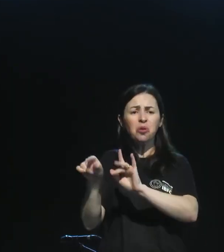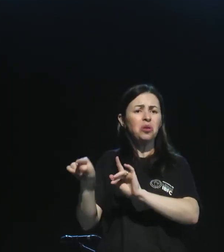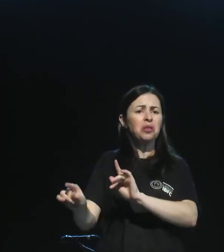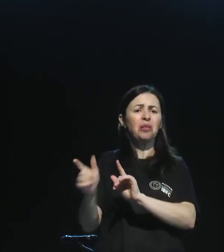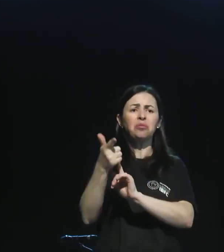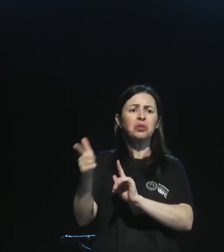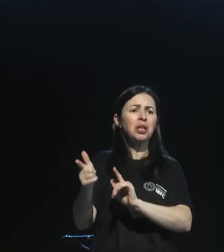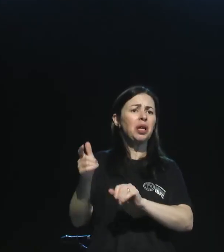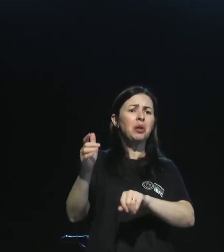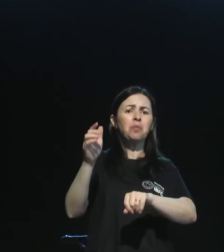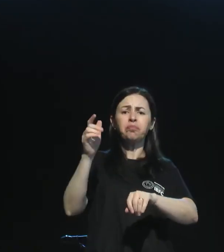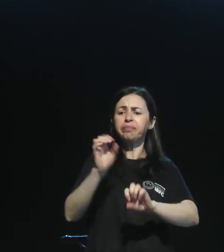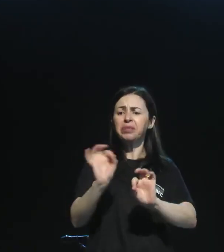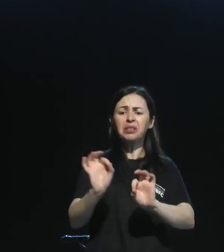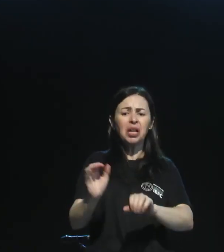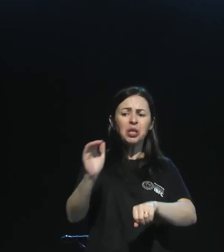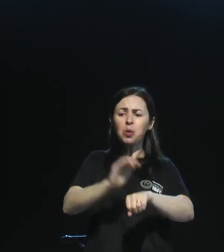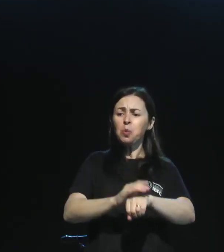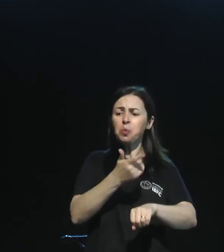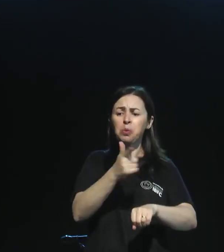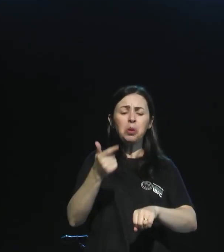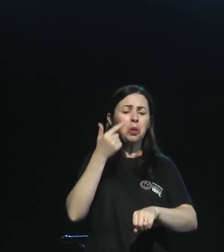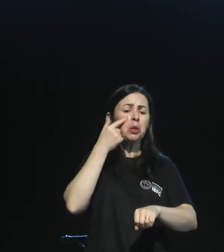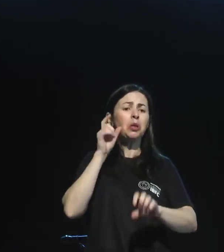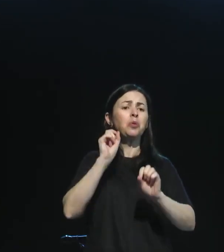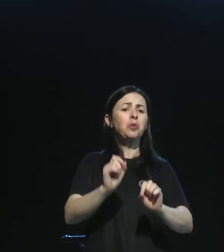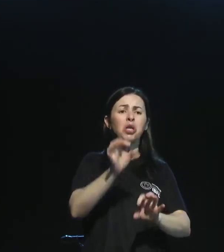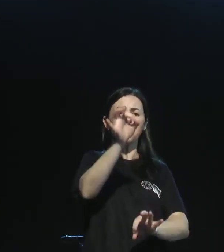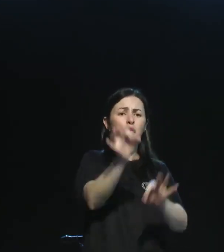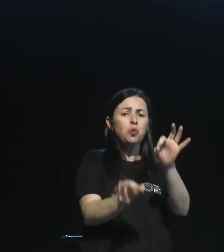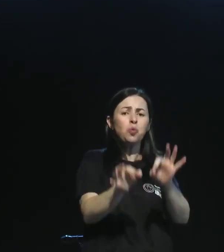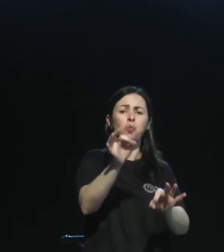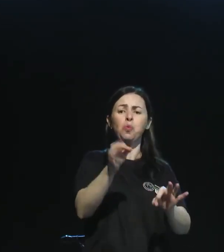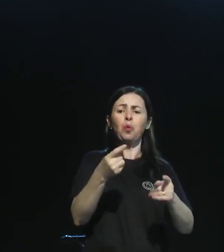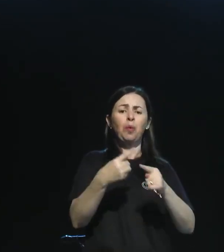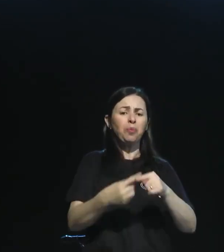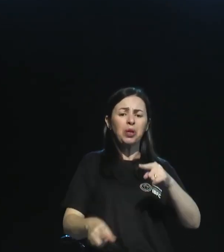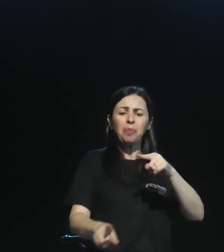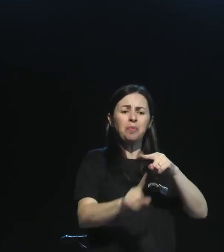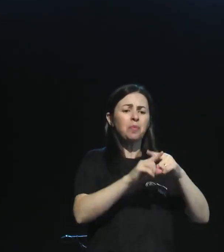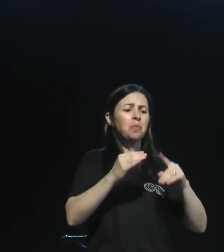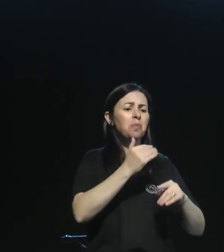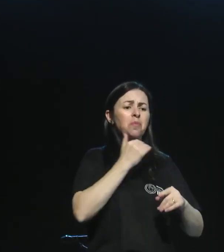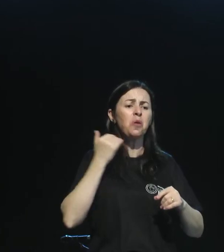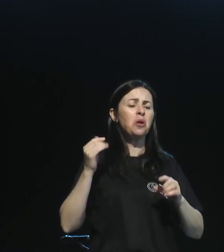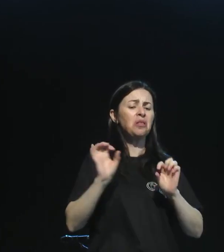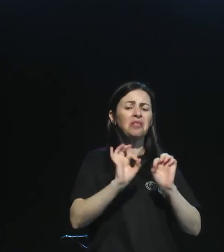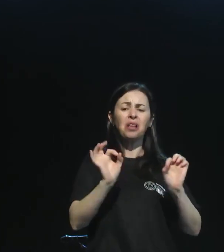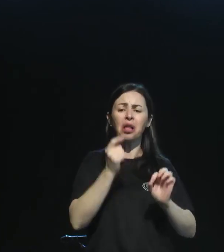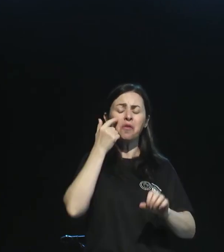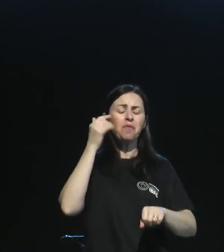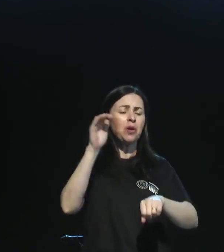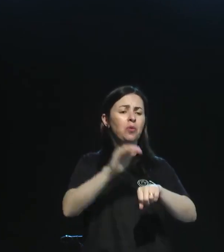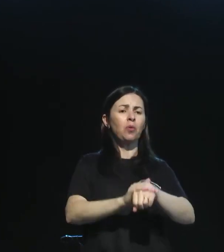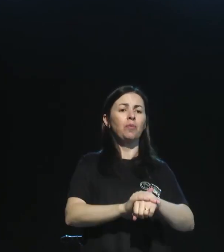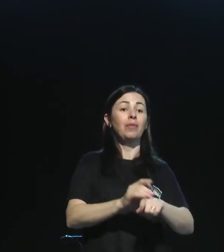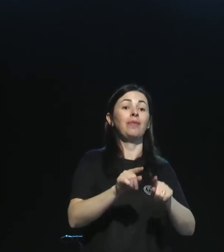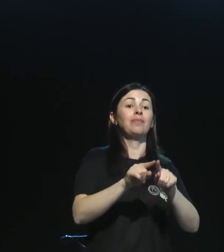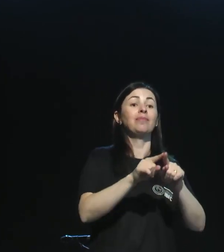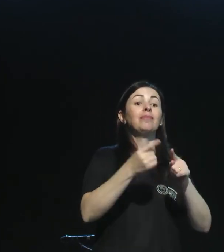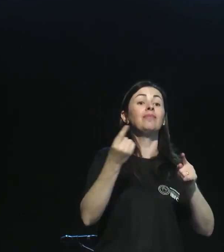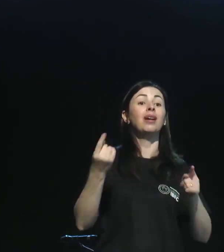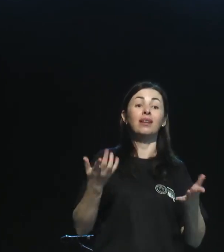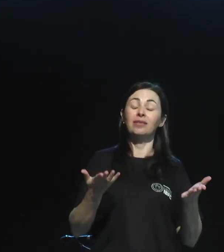motivo algum de acusação. Eu não encontro nada para condenar, para matar esse cabra. Contudo, ele